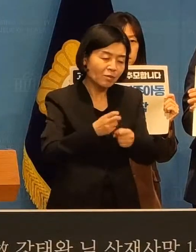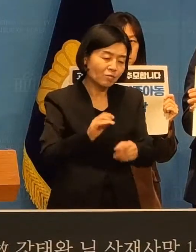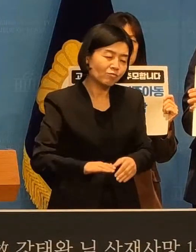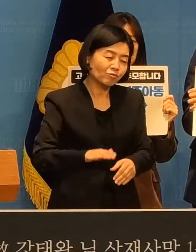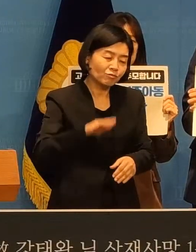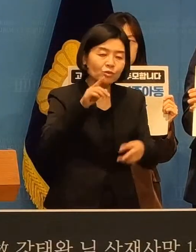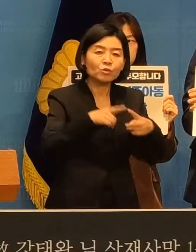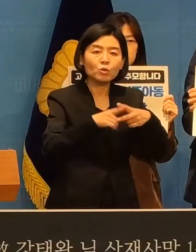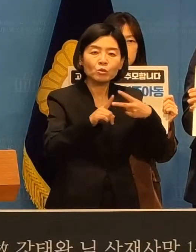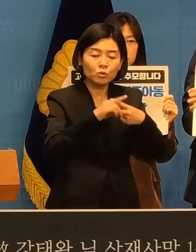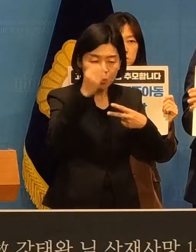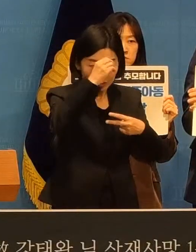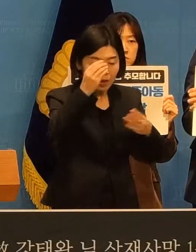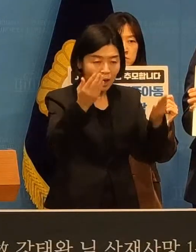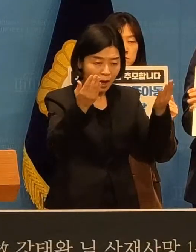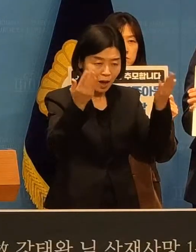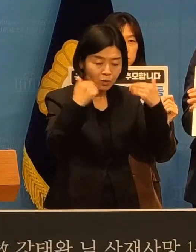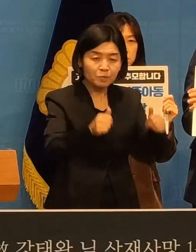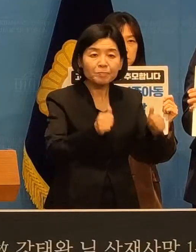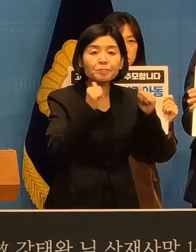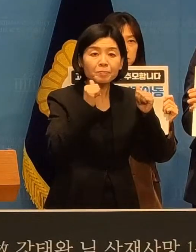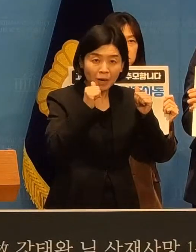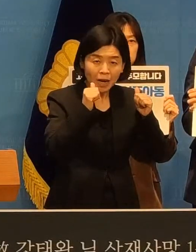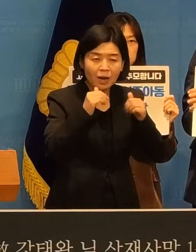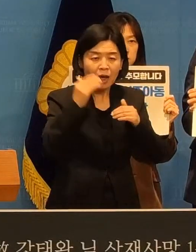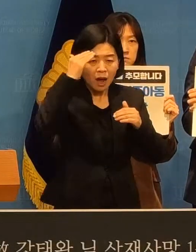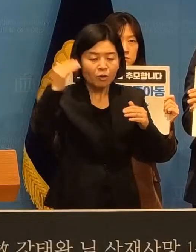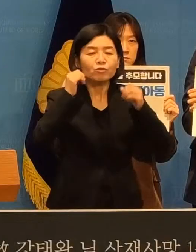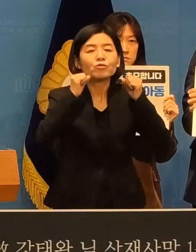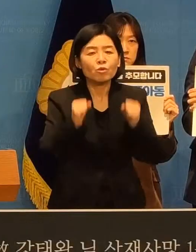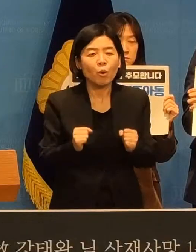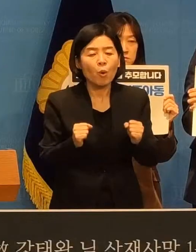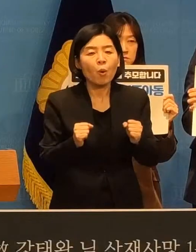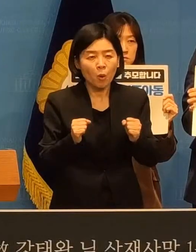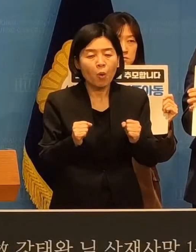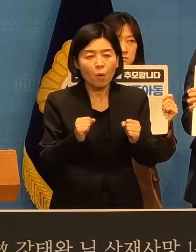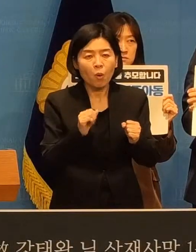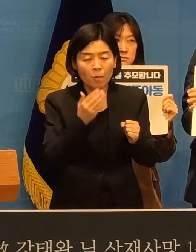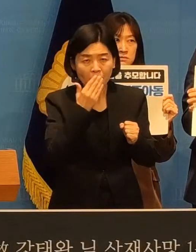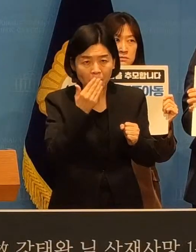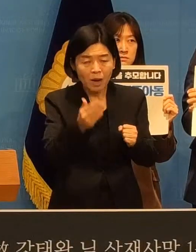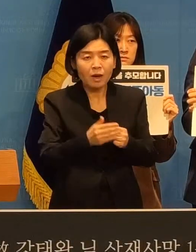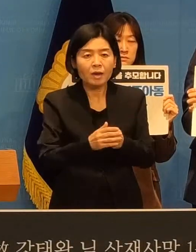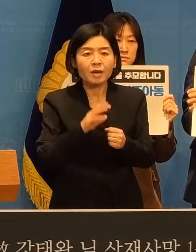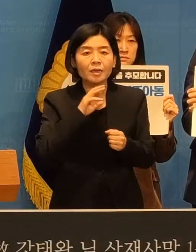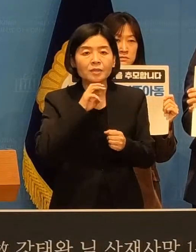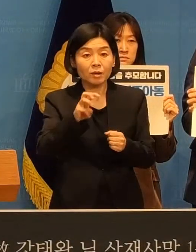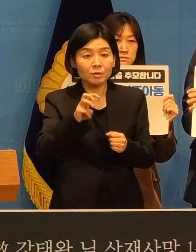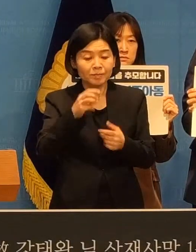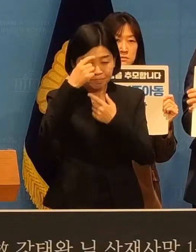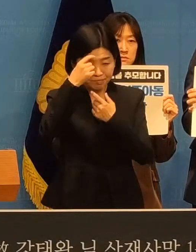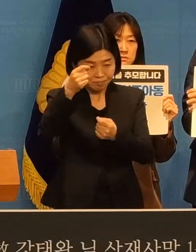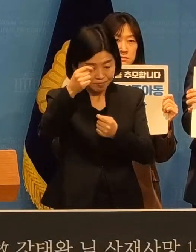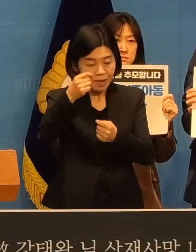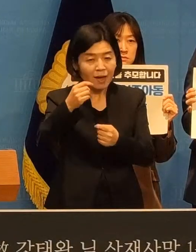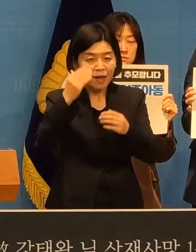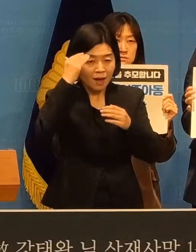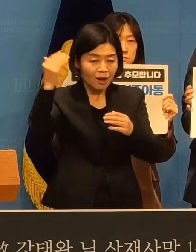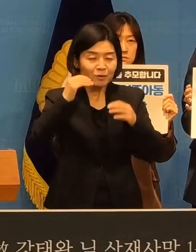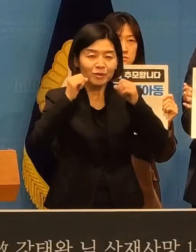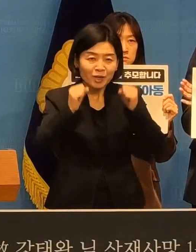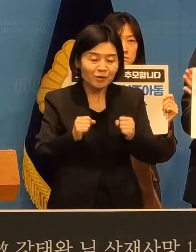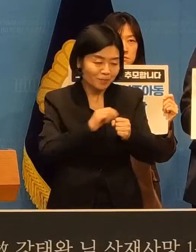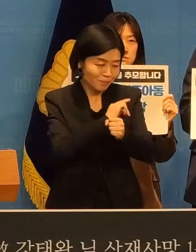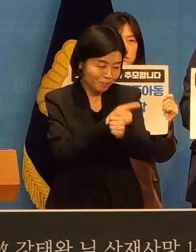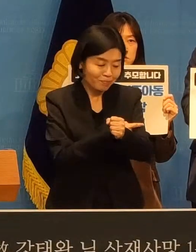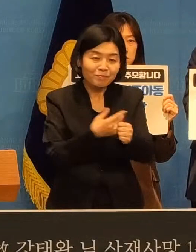고등학교를 마친 강태환님은 체류 자격을 받을 수 있었습니다. 30살이 되어 처음으로 체류 자격을 갖게 된 강태환님은 본인